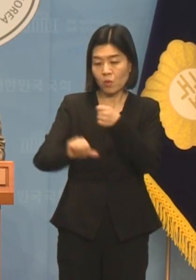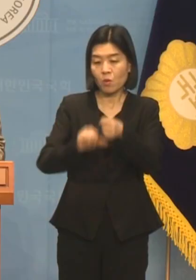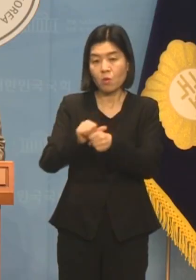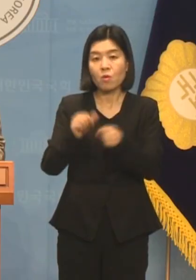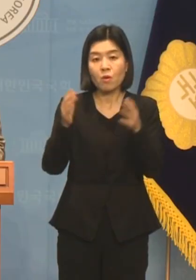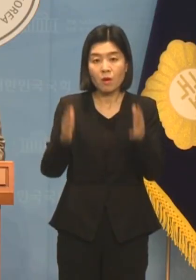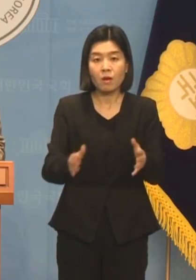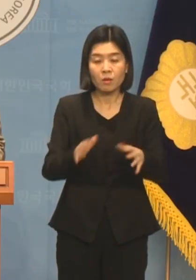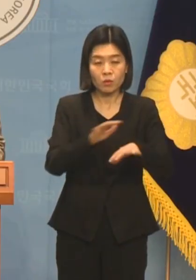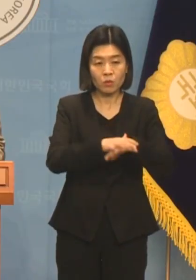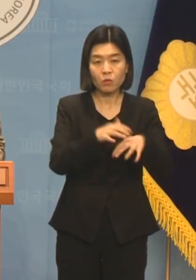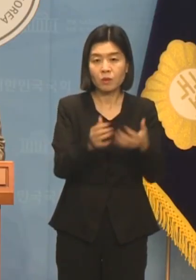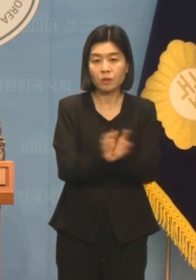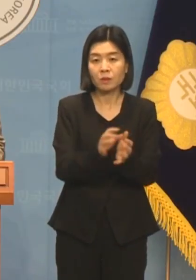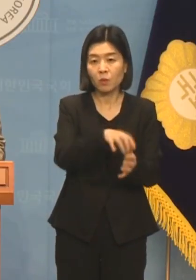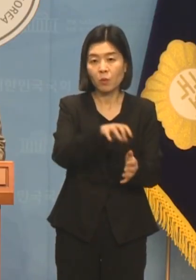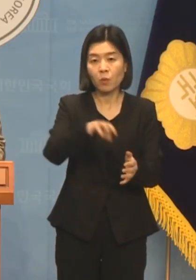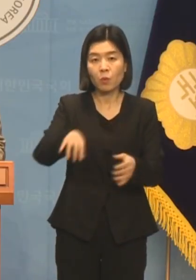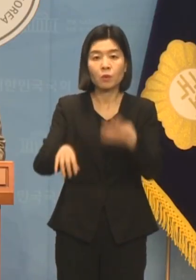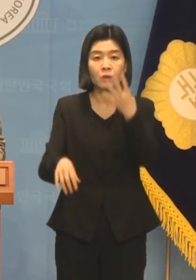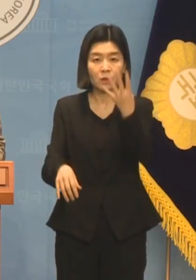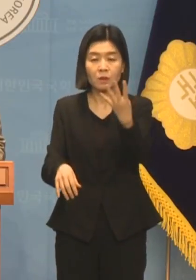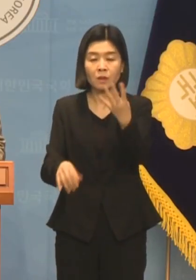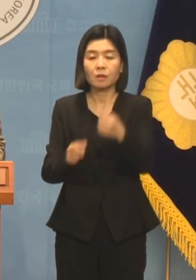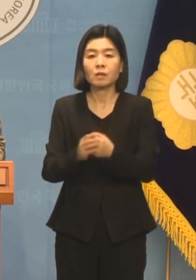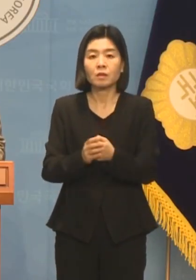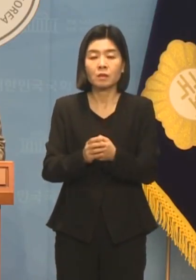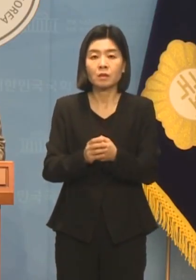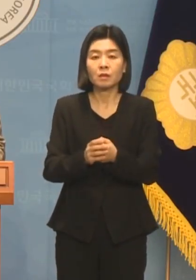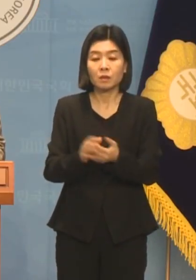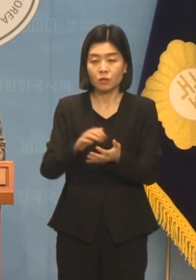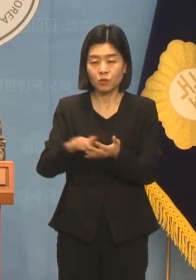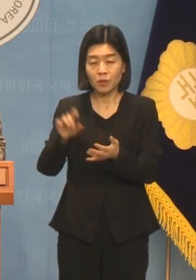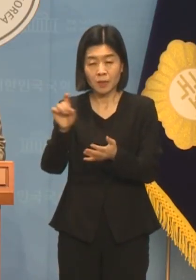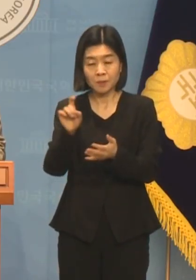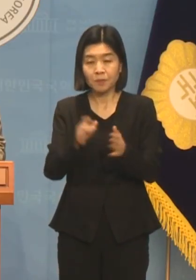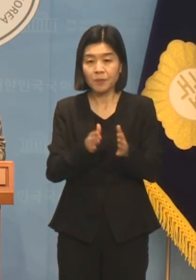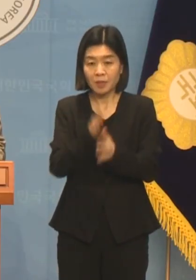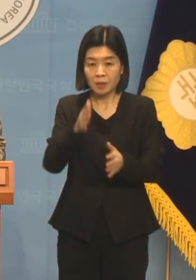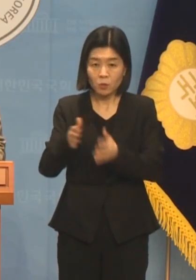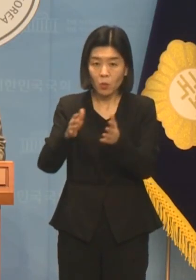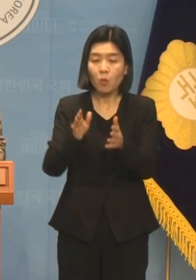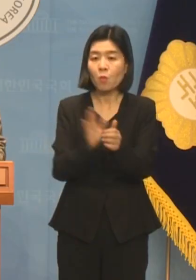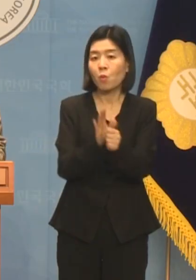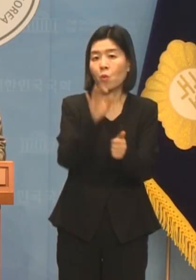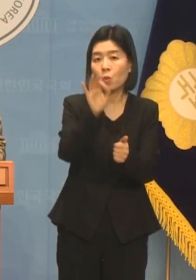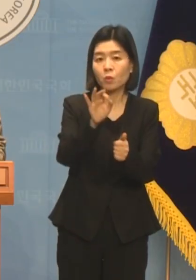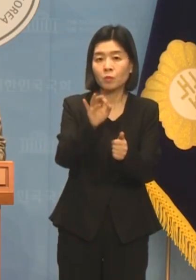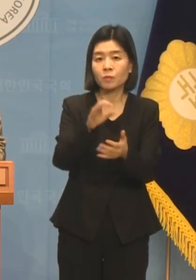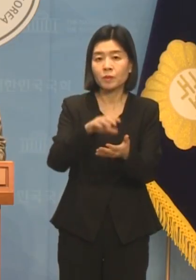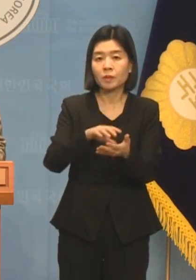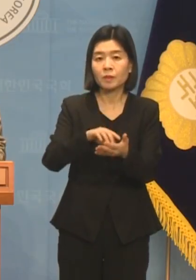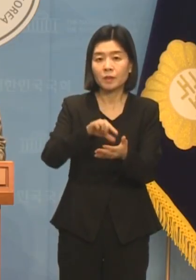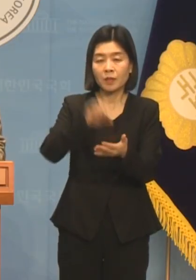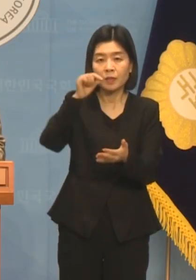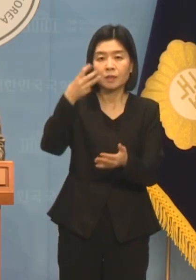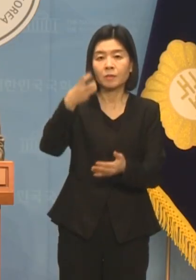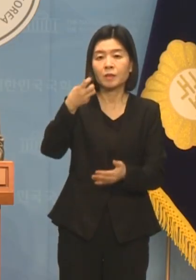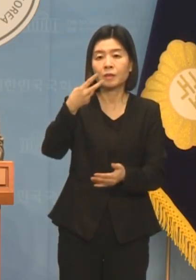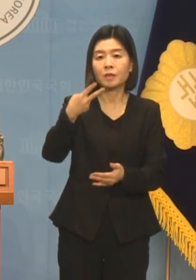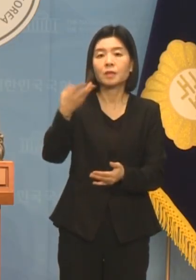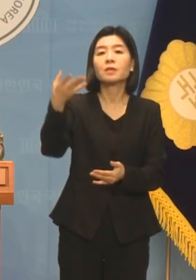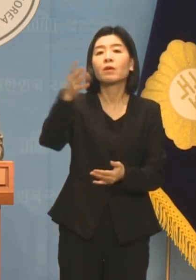4개 농민단체에 지급된 10개 시도의 보조금은 약 32억 2,800만 원